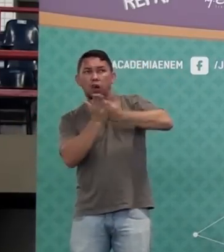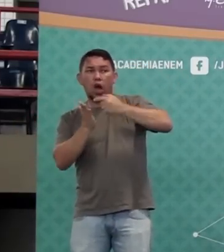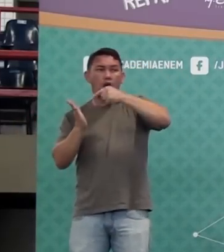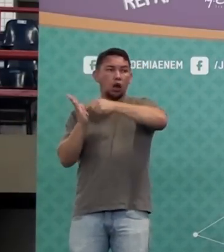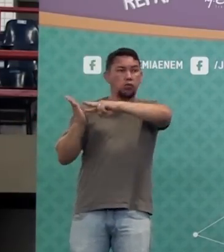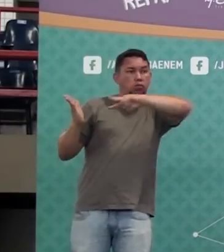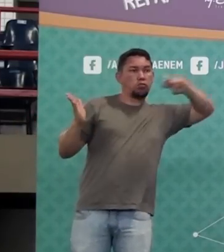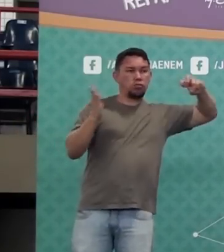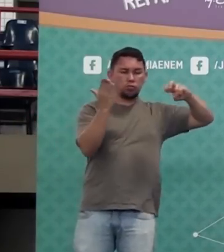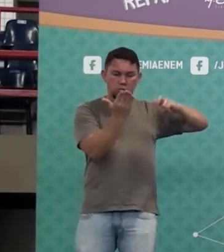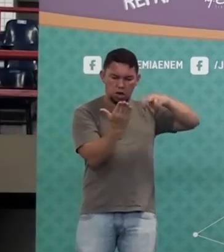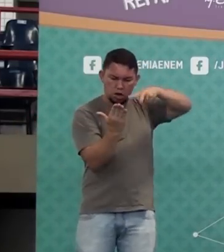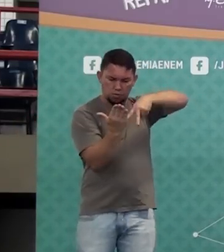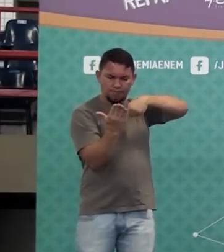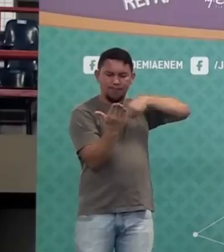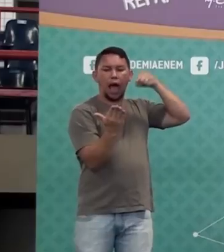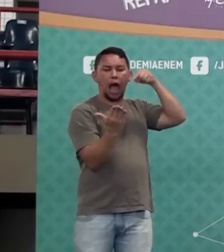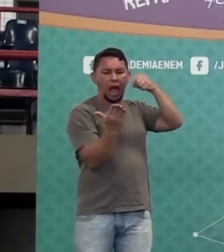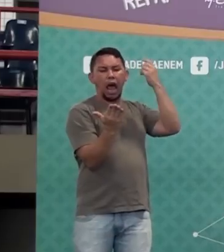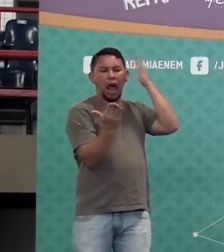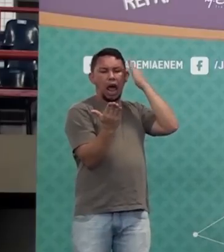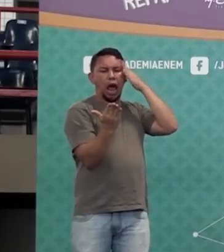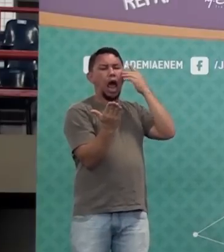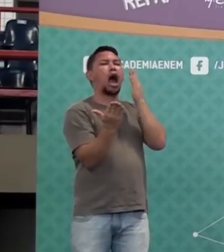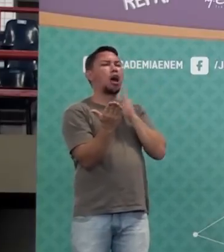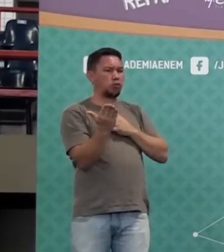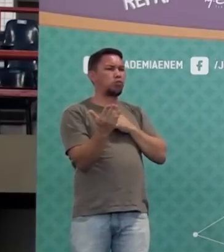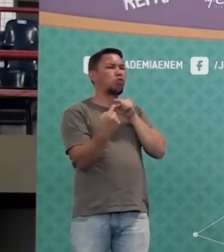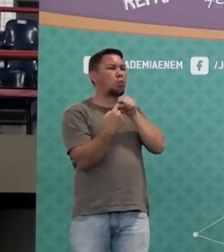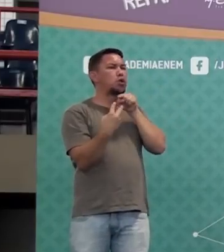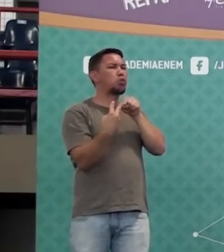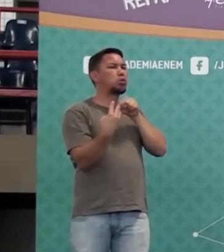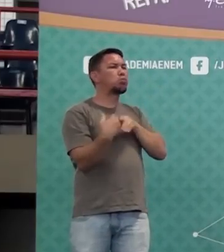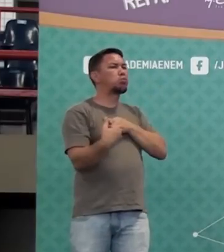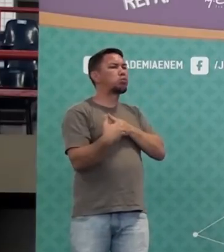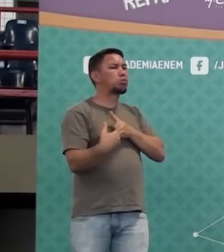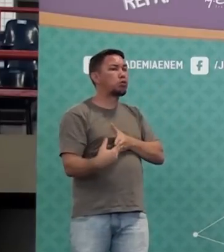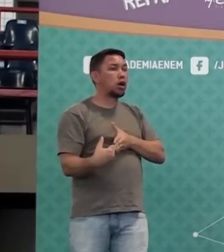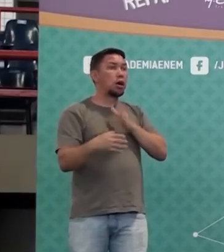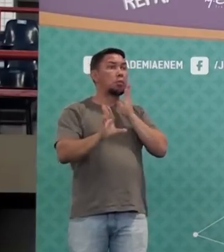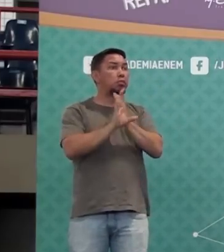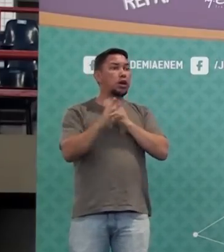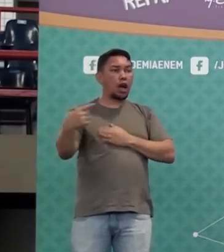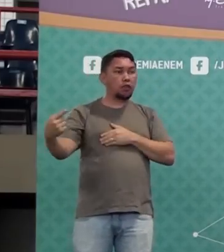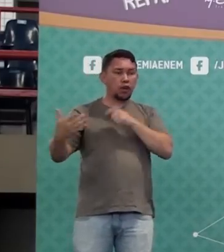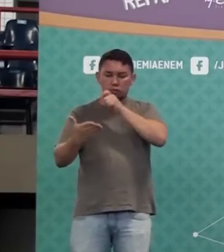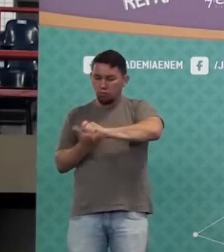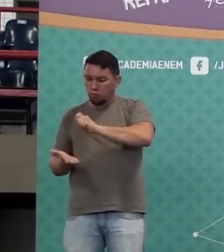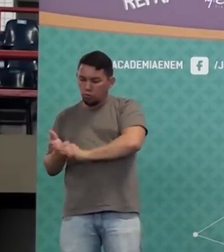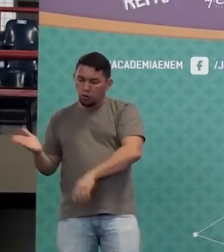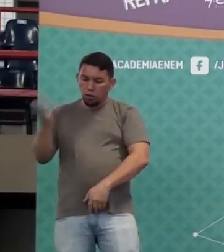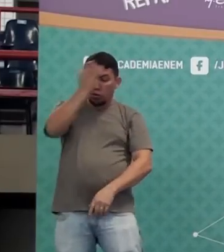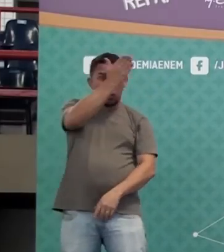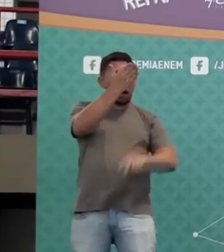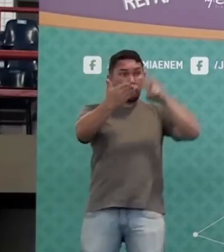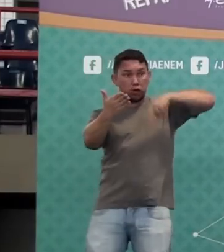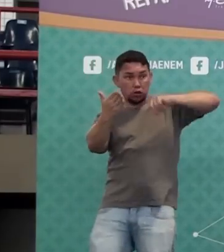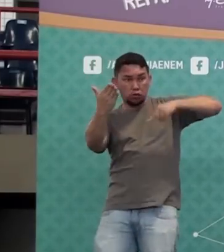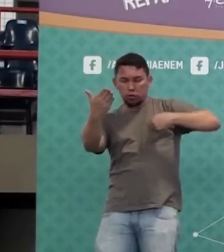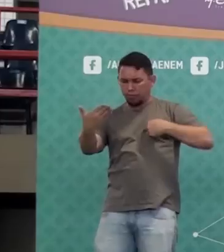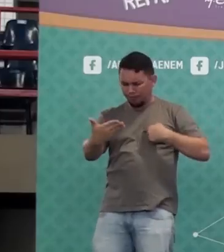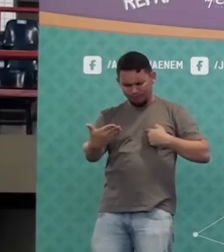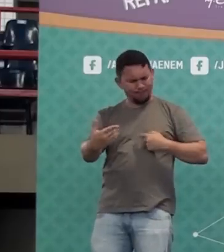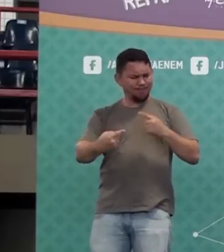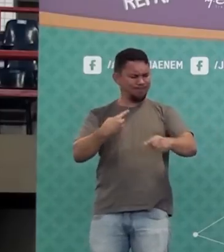você diga e aceite, porque às vezes o aluno coloca coisas que são inviáveis de acontecer. Por